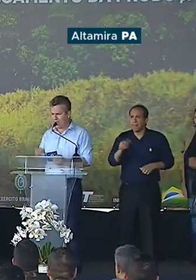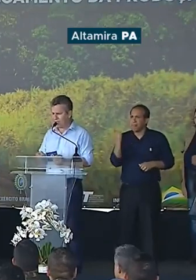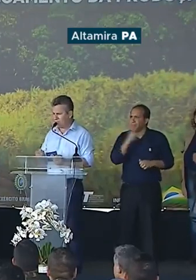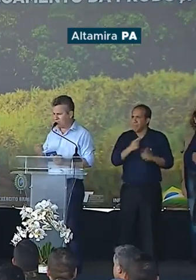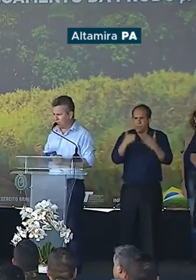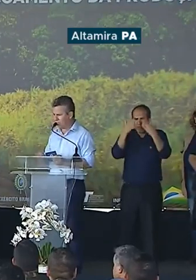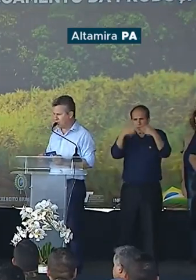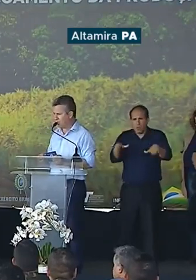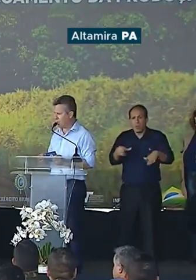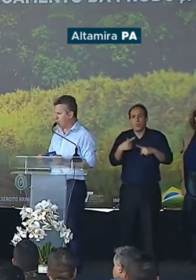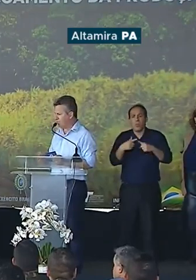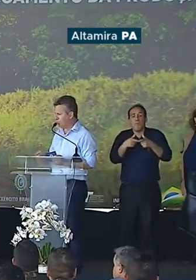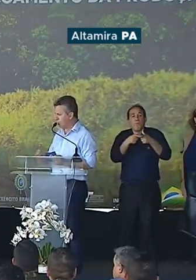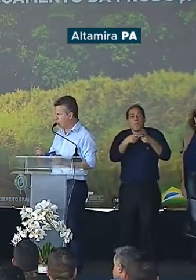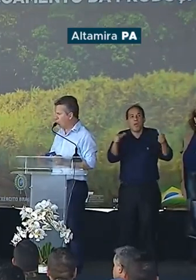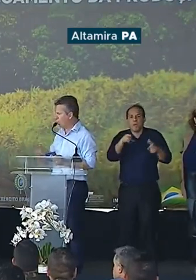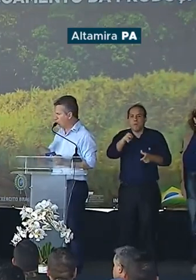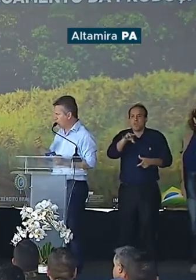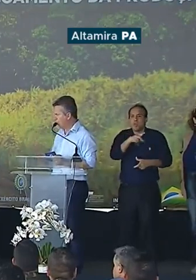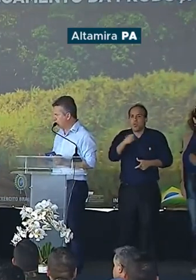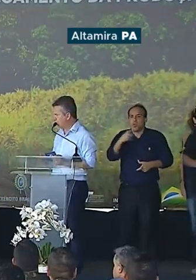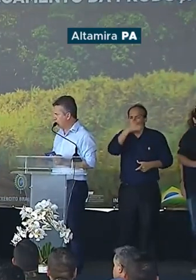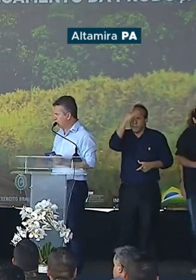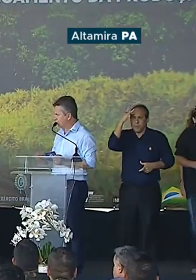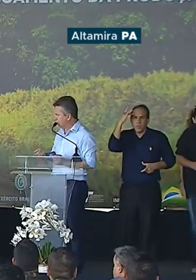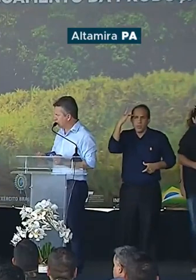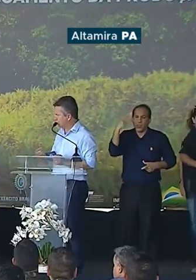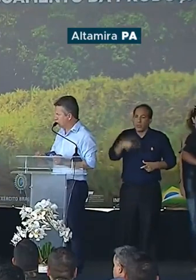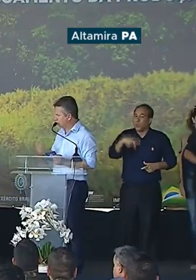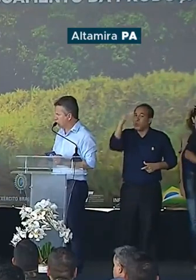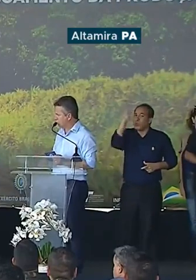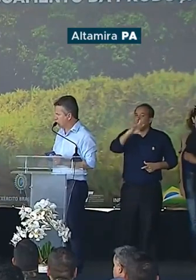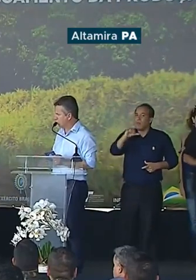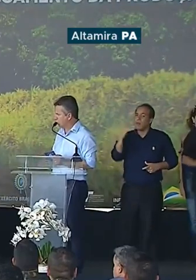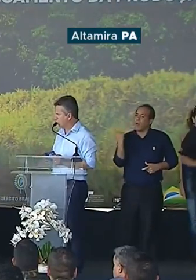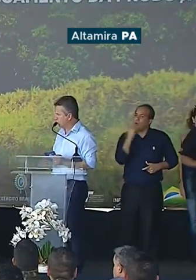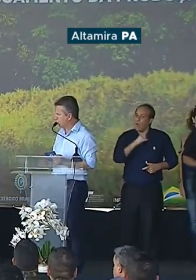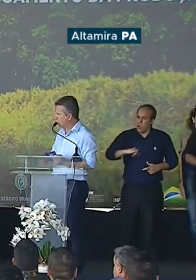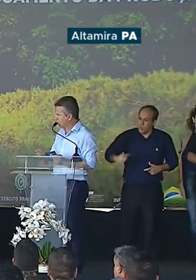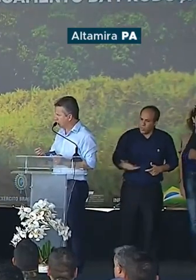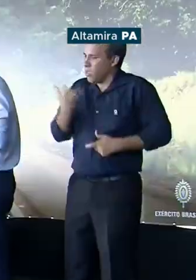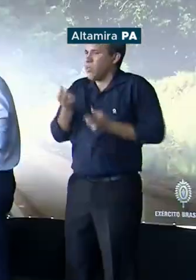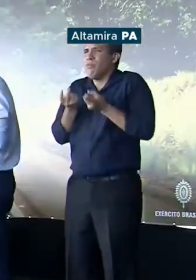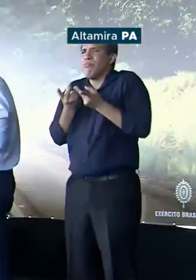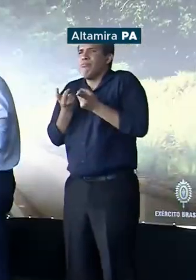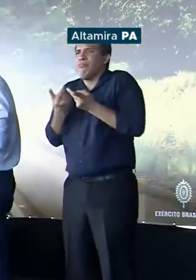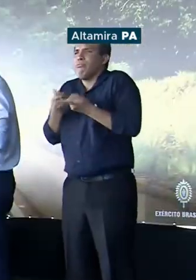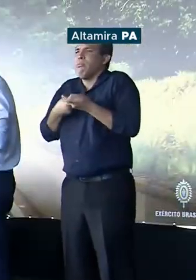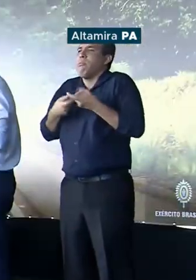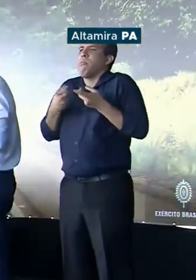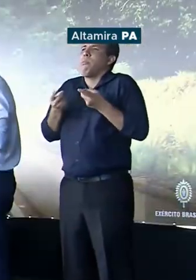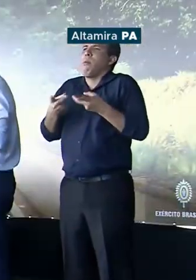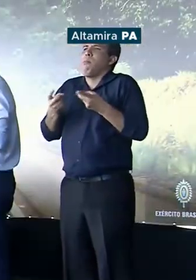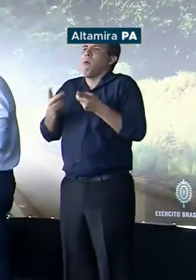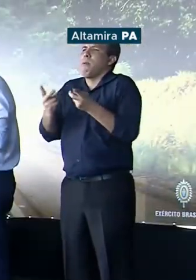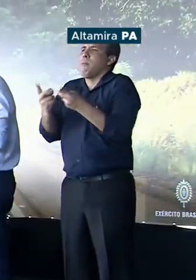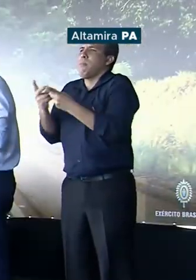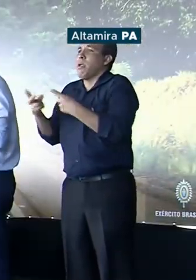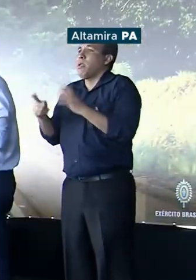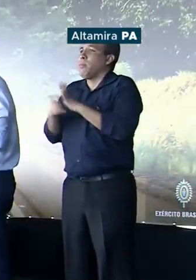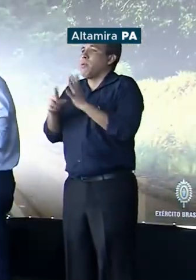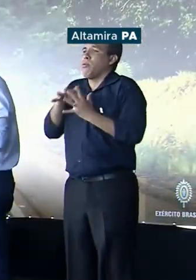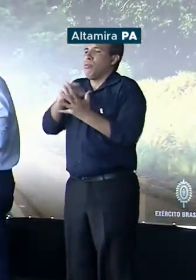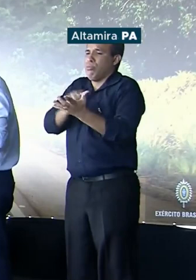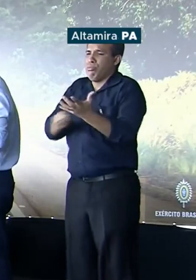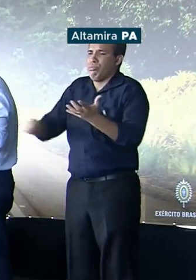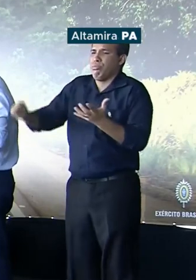milhares e milhares de brasileiros vão ter a oportunidade de fazer os nossos produtos chegar a tantas partes do planeta